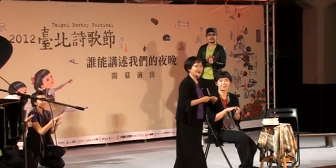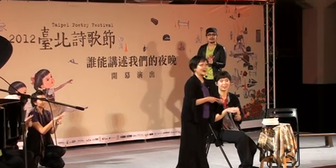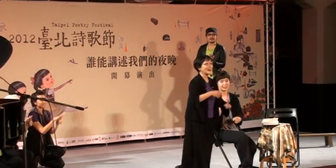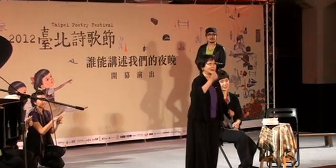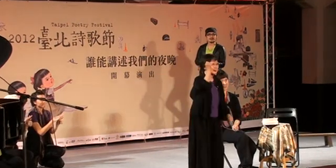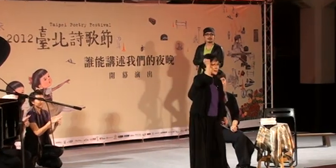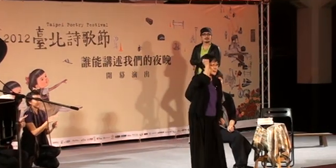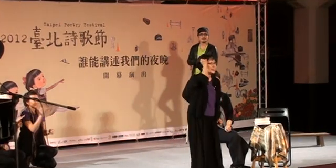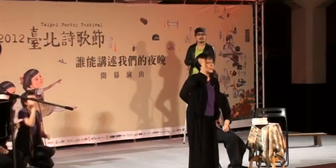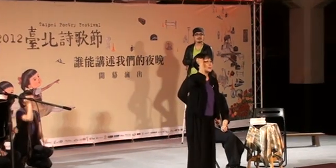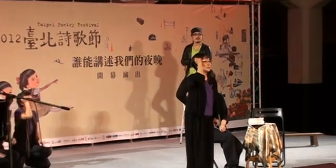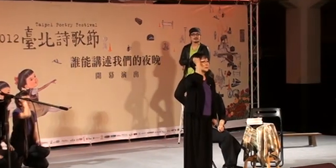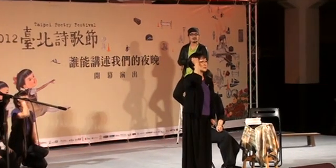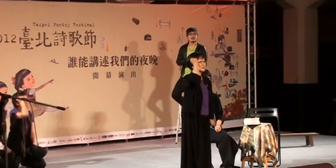和记忆